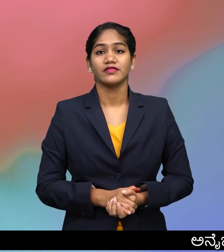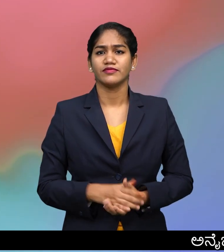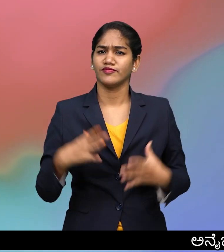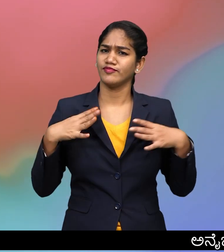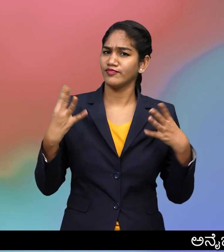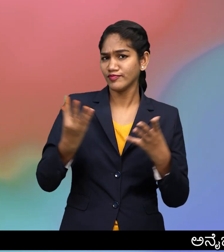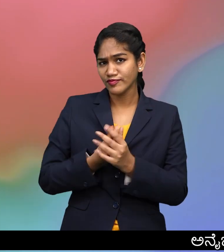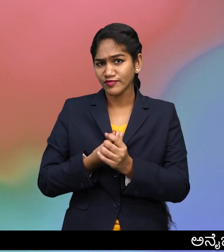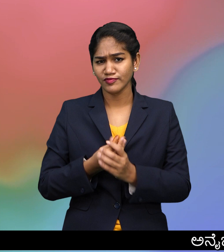ಅನೈಚ್ಛಿಕ ಅಂಗಗಳಿಗೆ